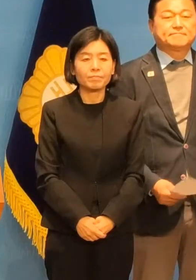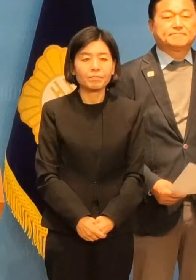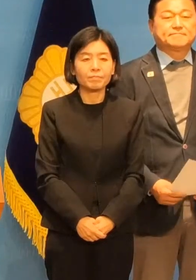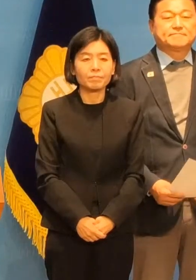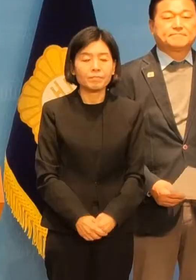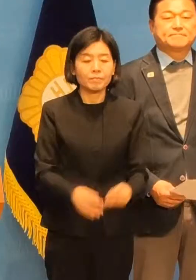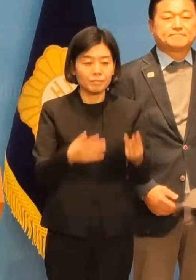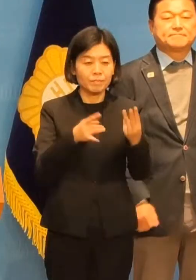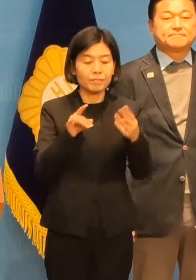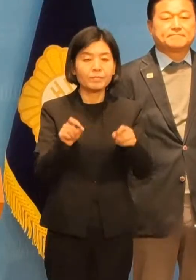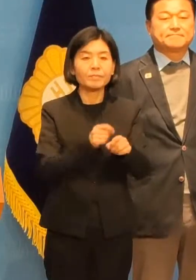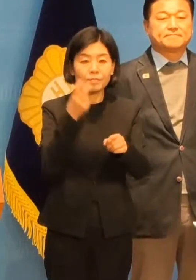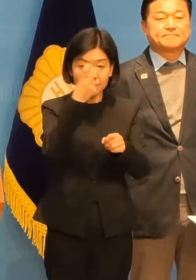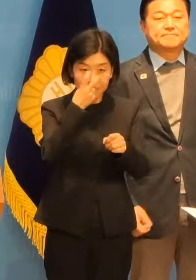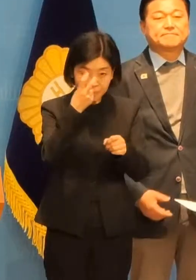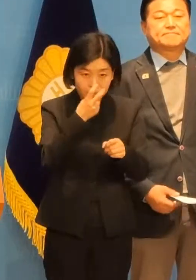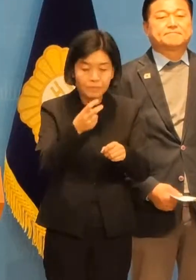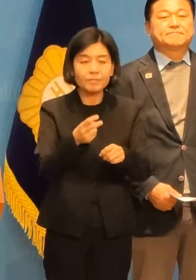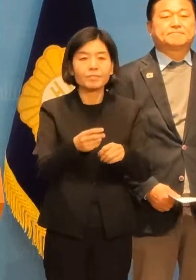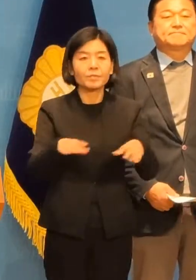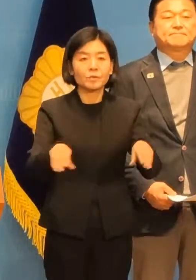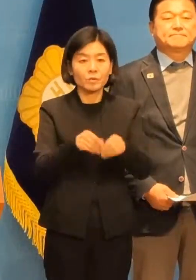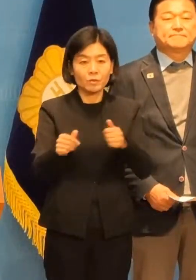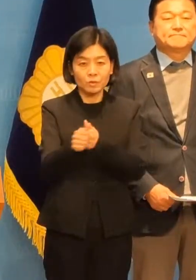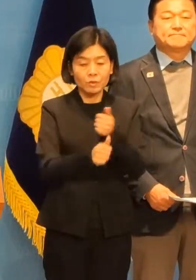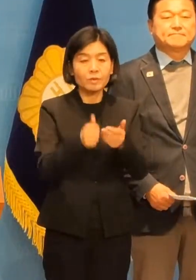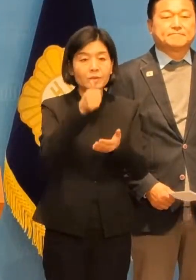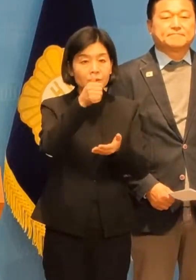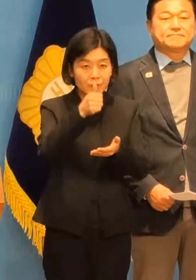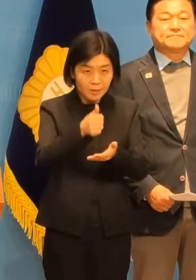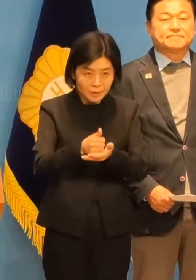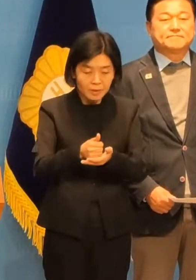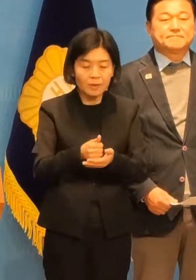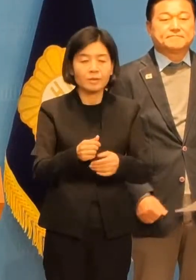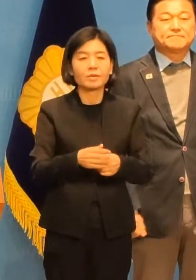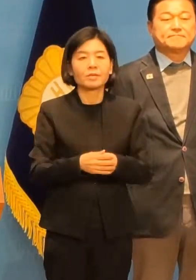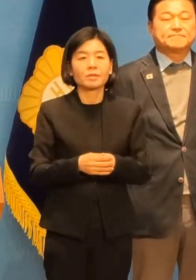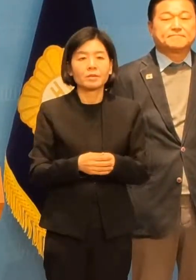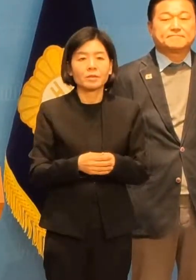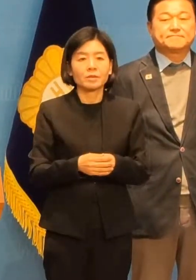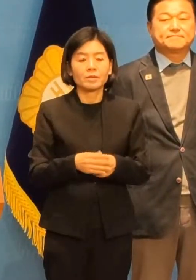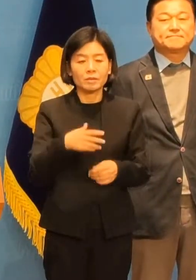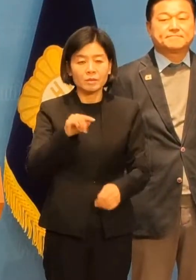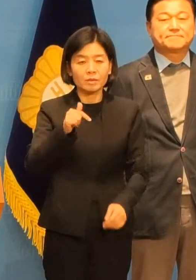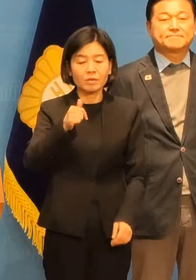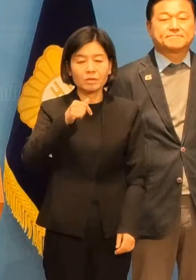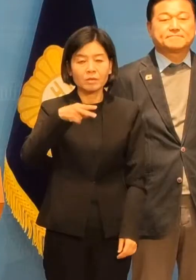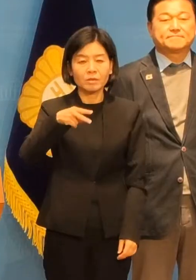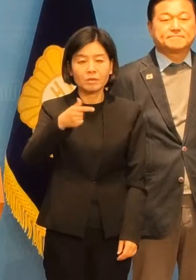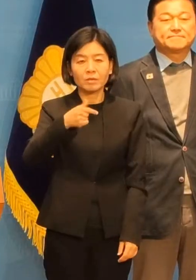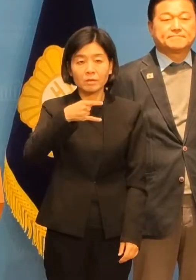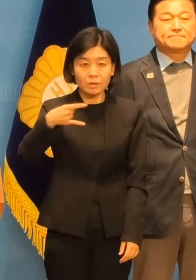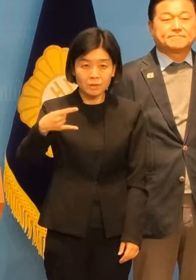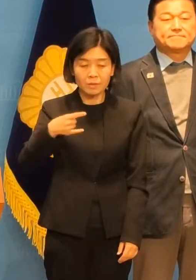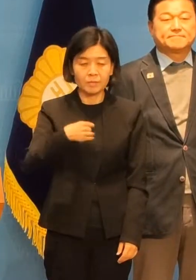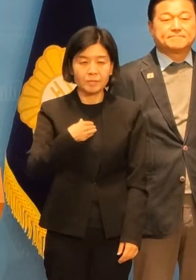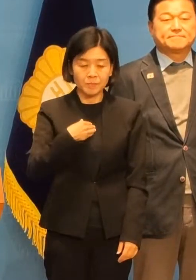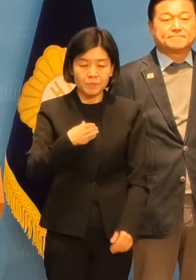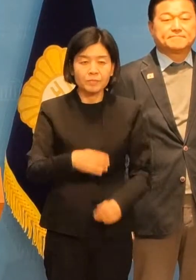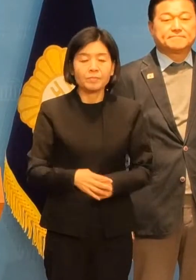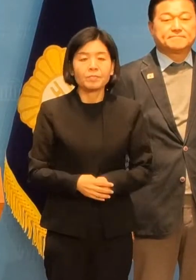삼대 특검 총괄위원장, 3대 특검 특위 총괄위원장 전현희 수석 최고위원입니다.